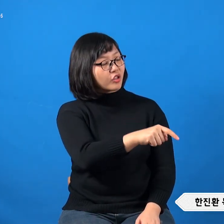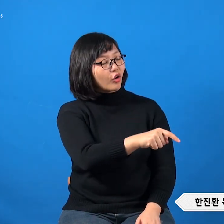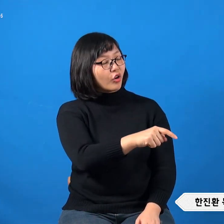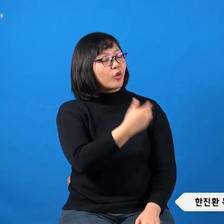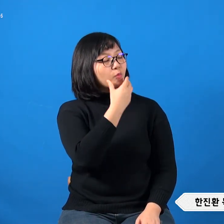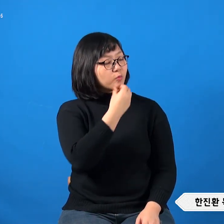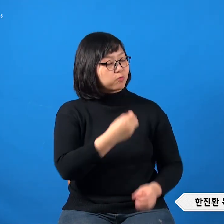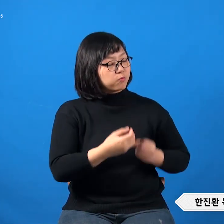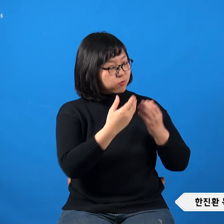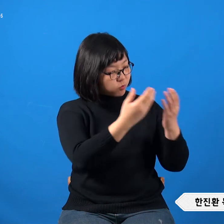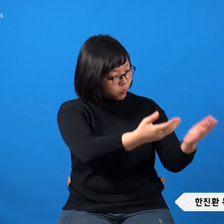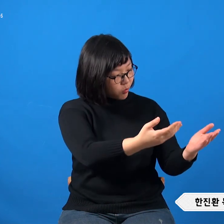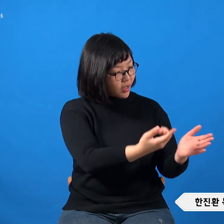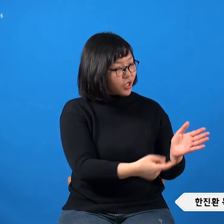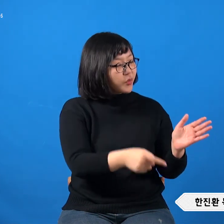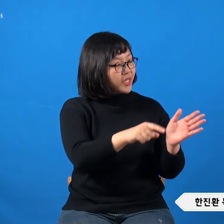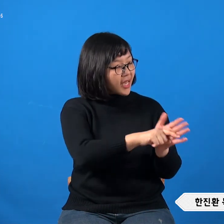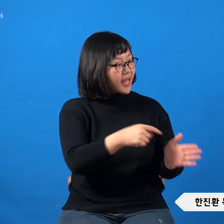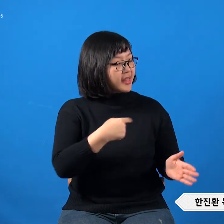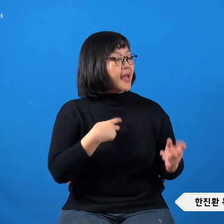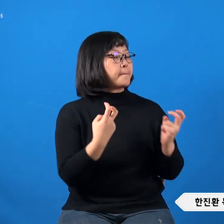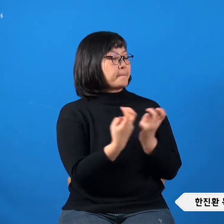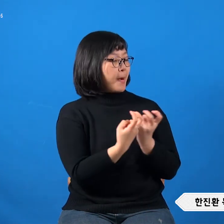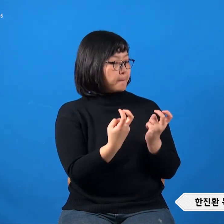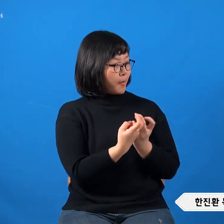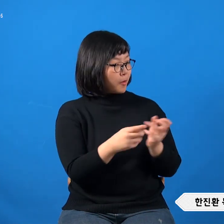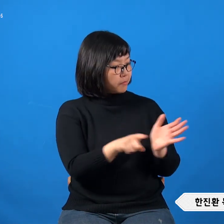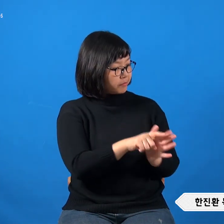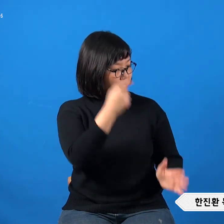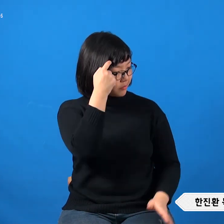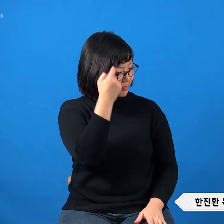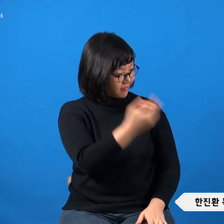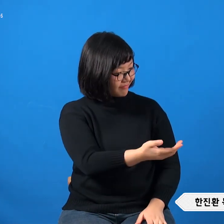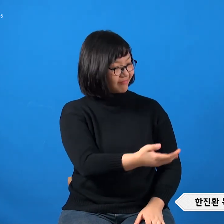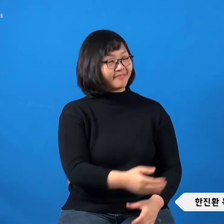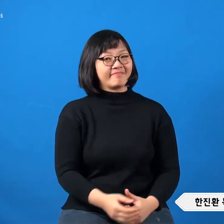너를 복주기 위한 나의 프로그램인 것을 믿느냐?